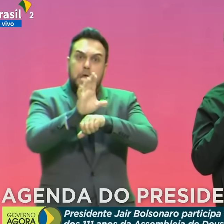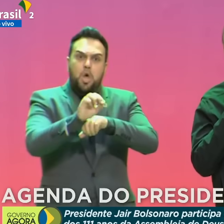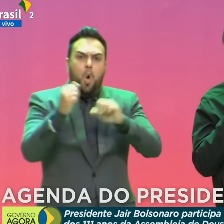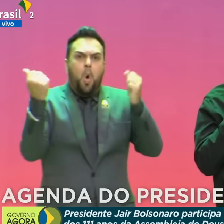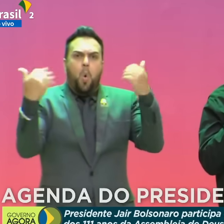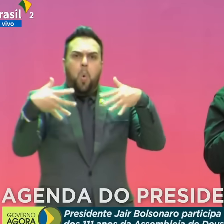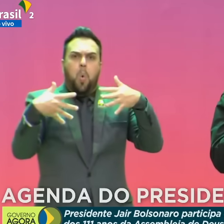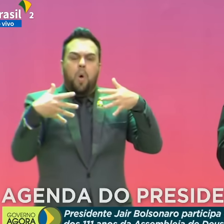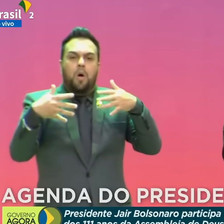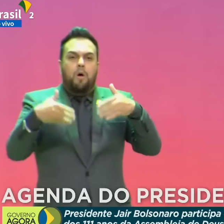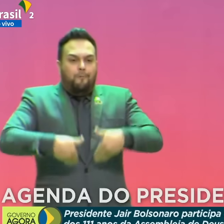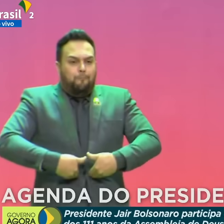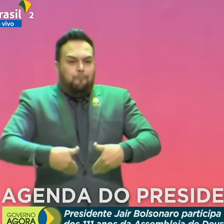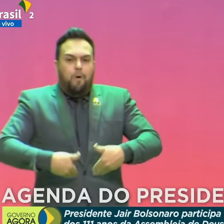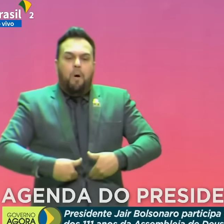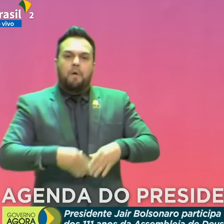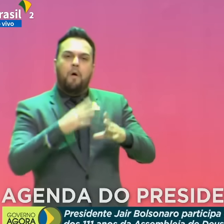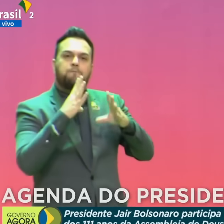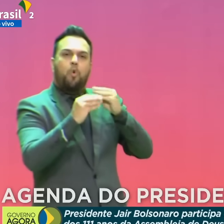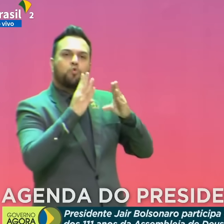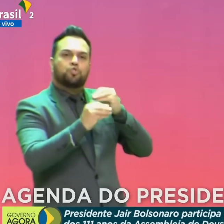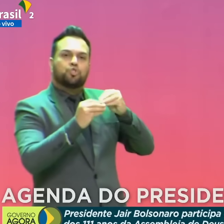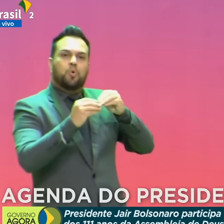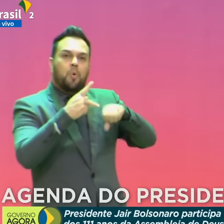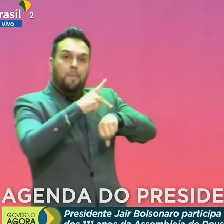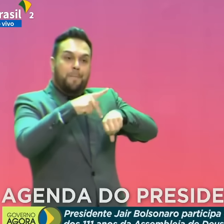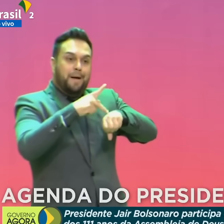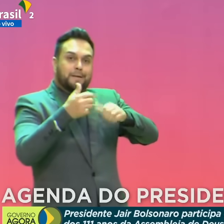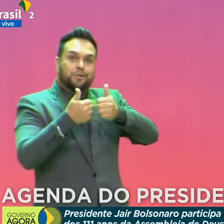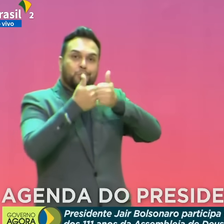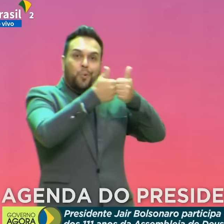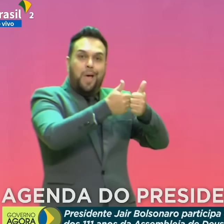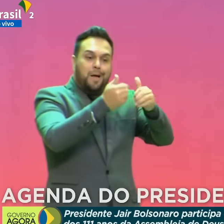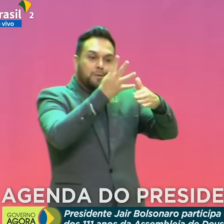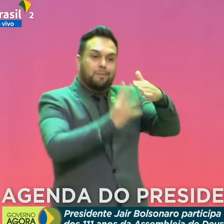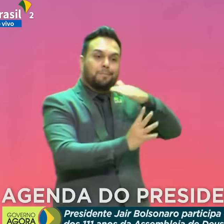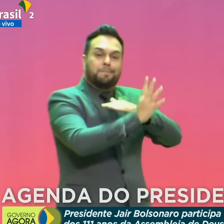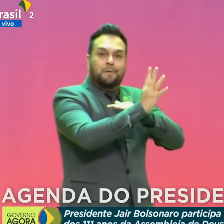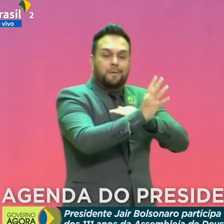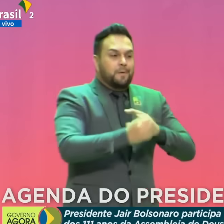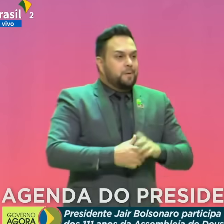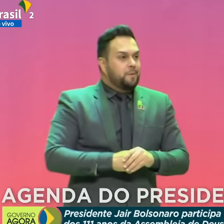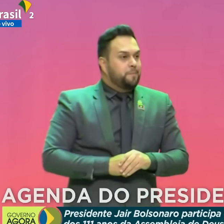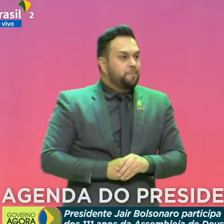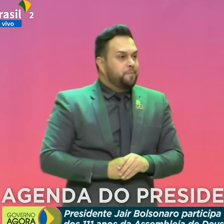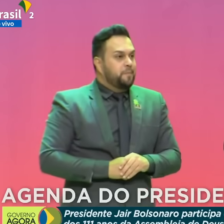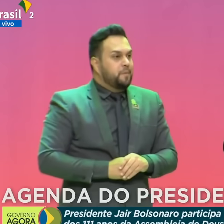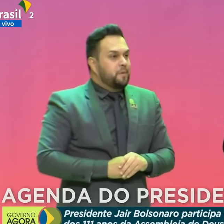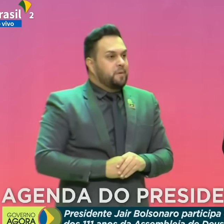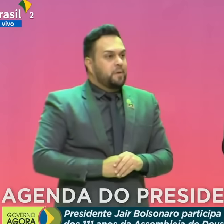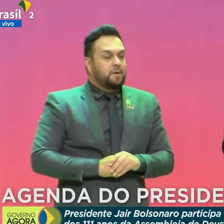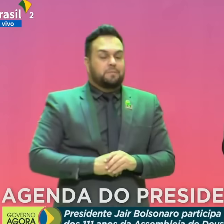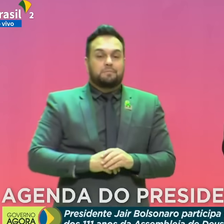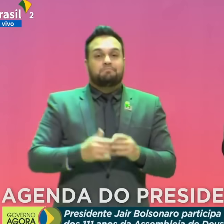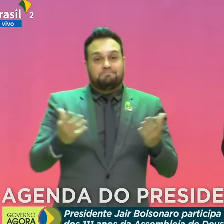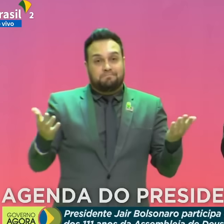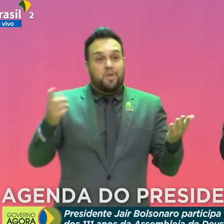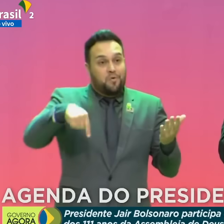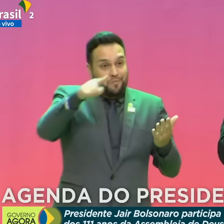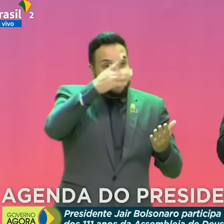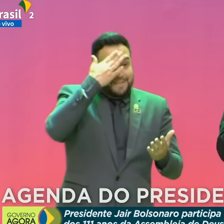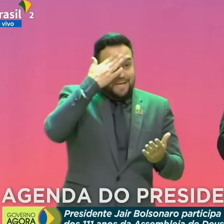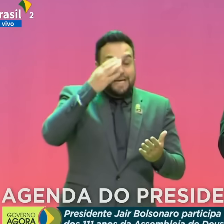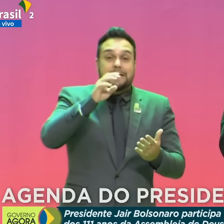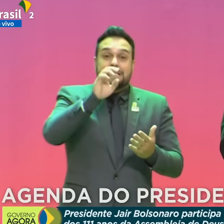país vizinho? É o discurso fácil de que eu, chegando lá, vou